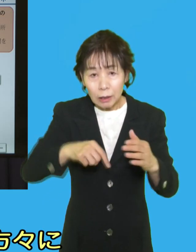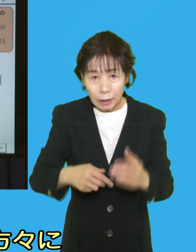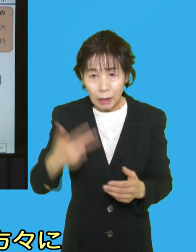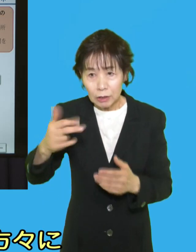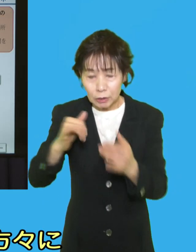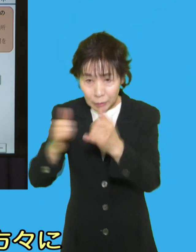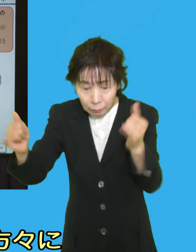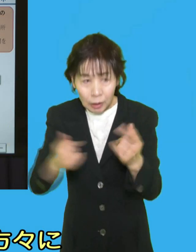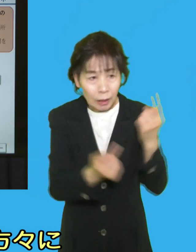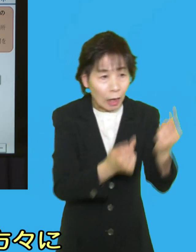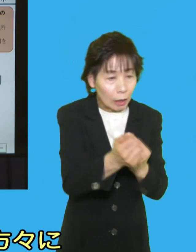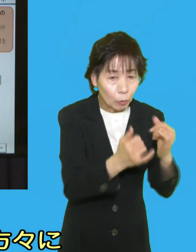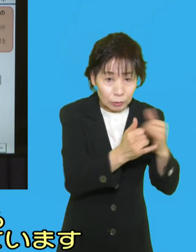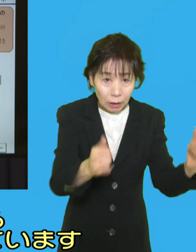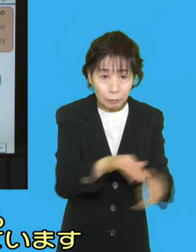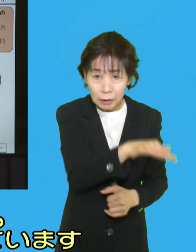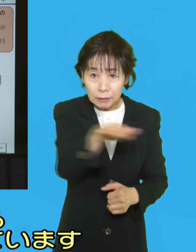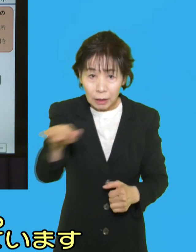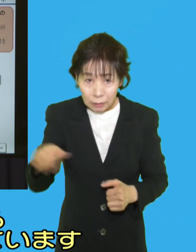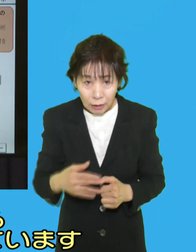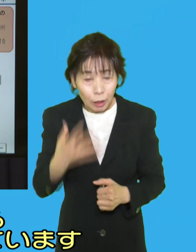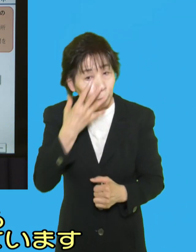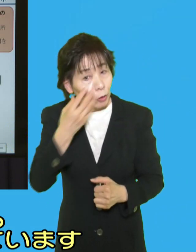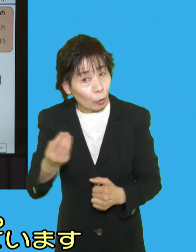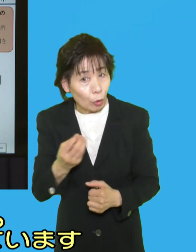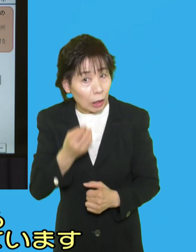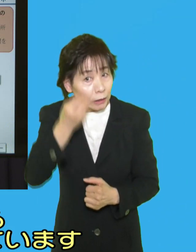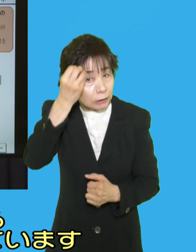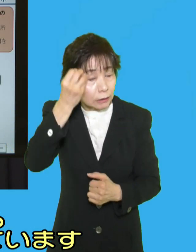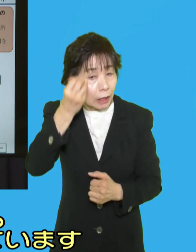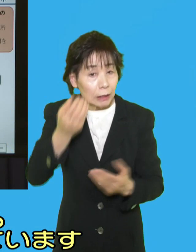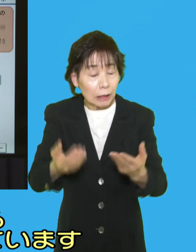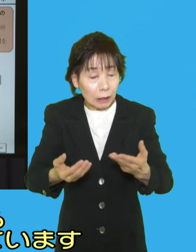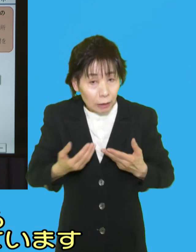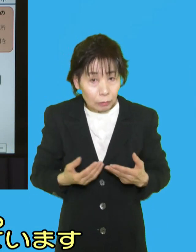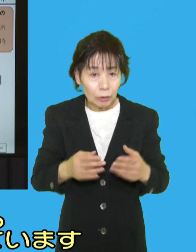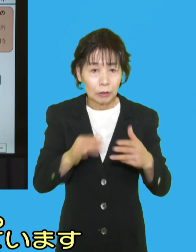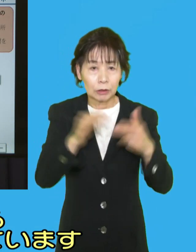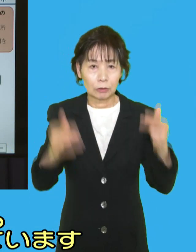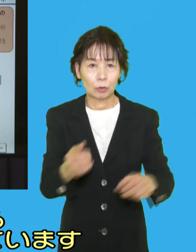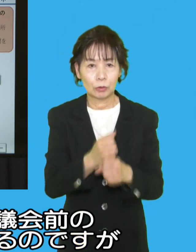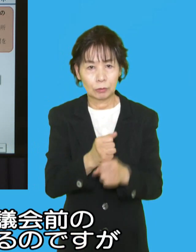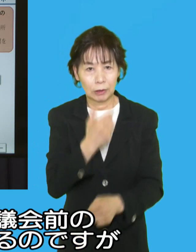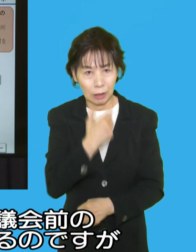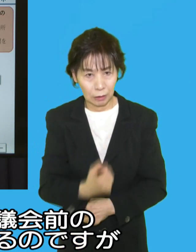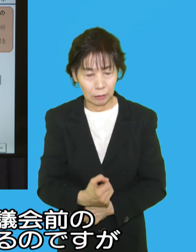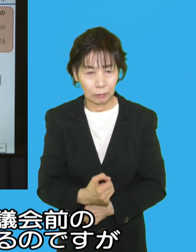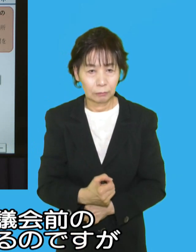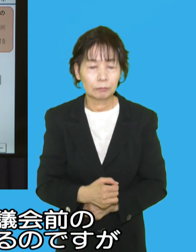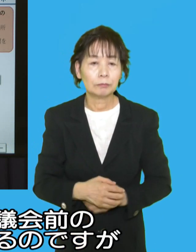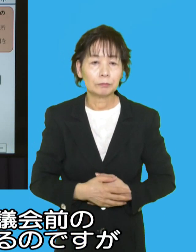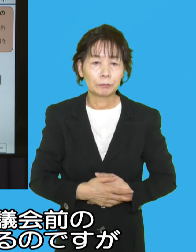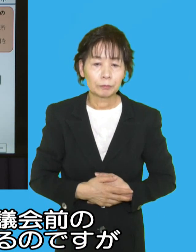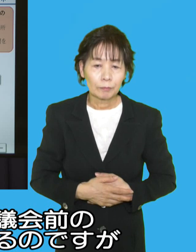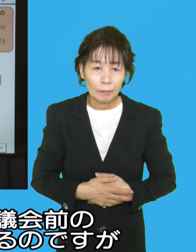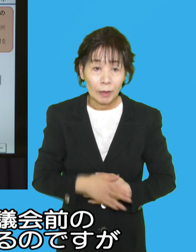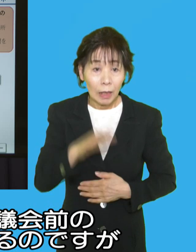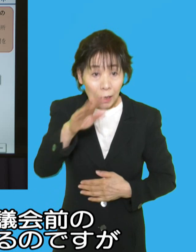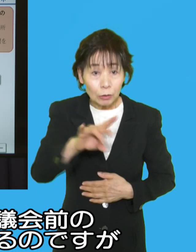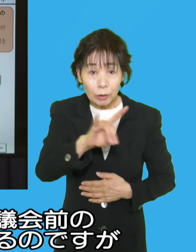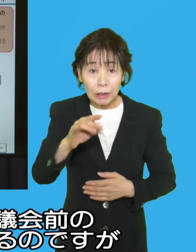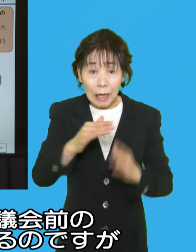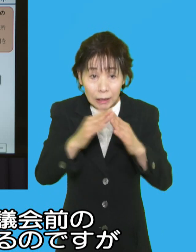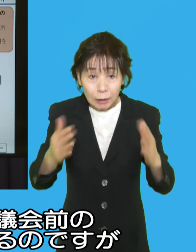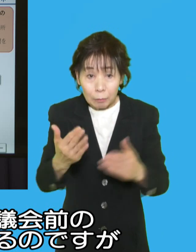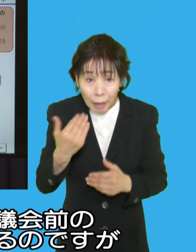々、来訪者の方々に魅力を感じていただける施設にしたいなと思っています。 わかりました。あと議会前の最